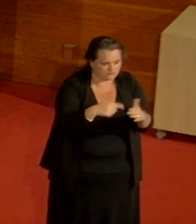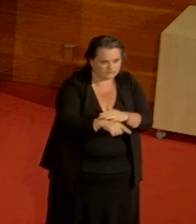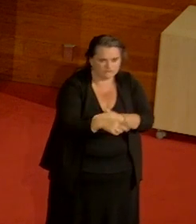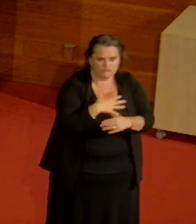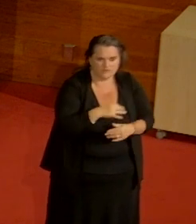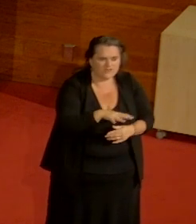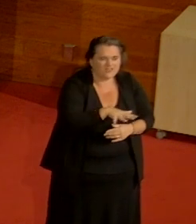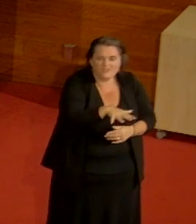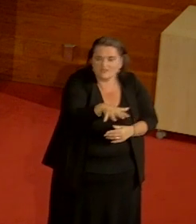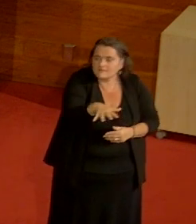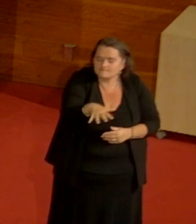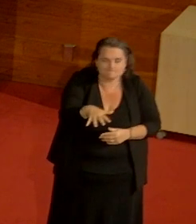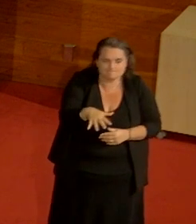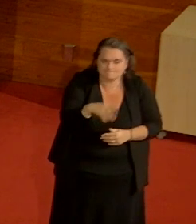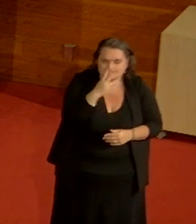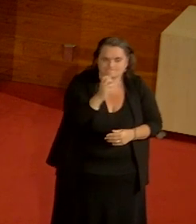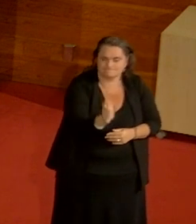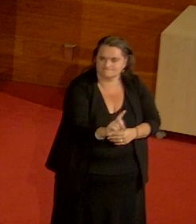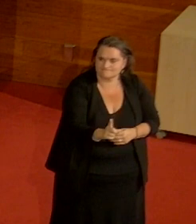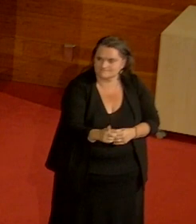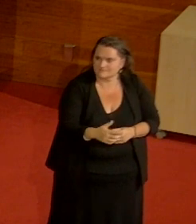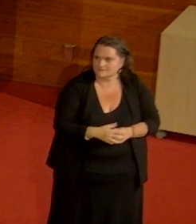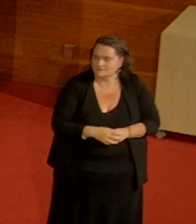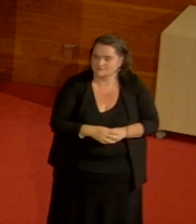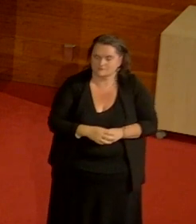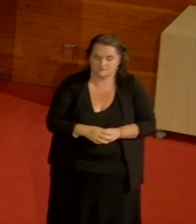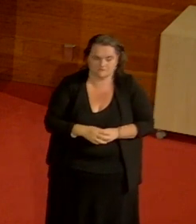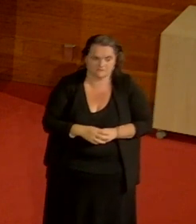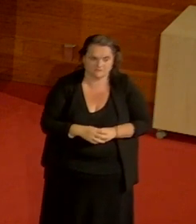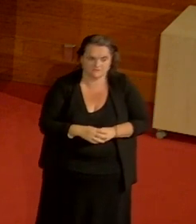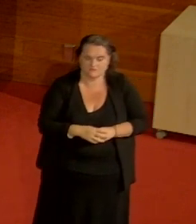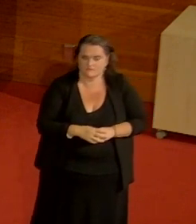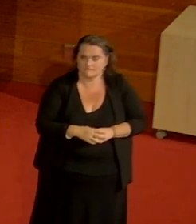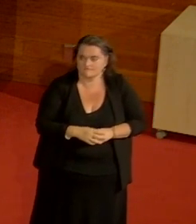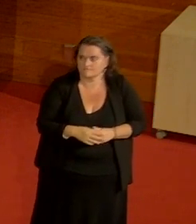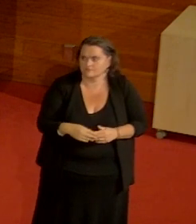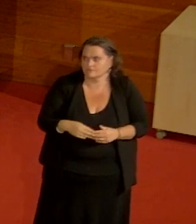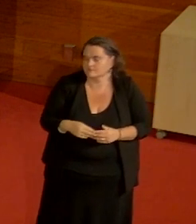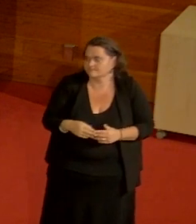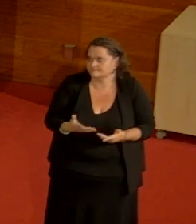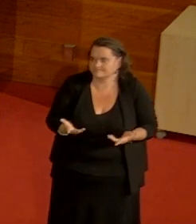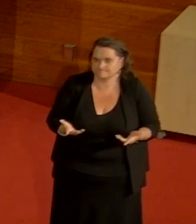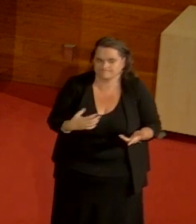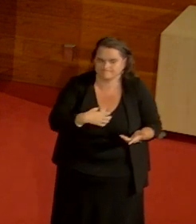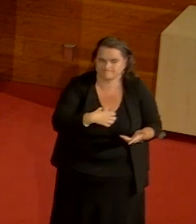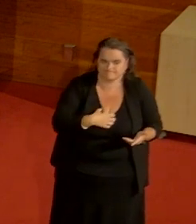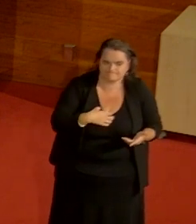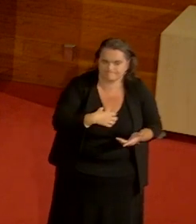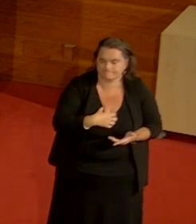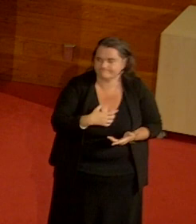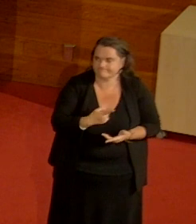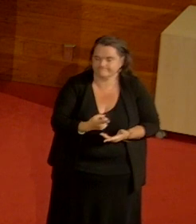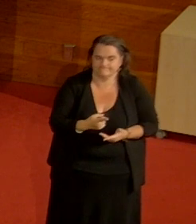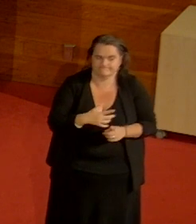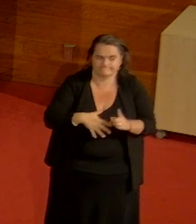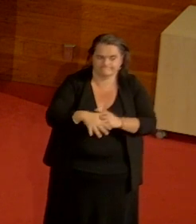identificar con las ideas más cercanas a esa verdad que creo que todos confirmaría es